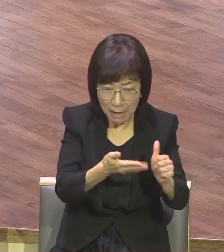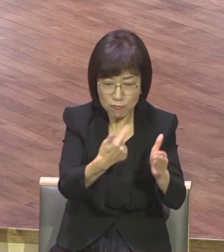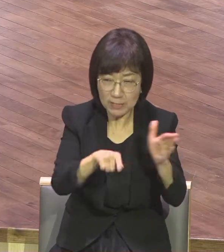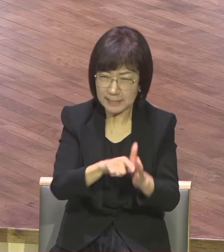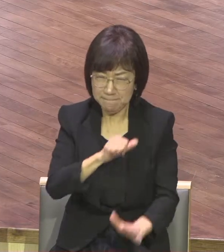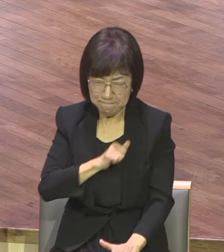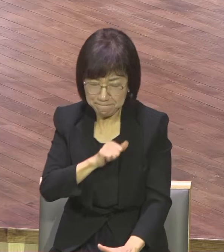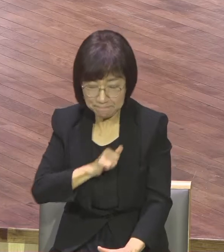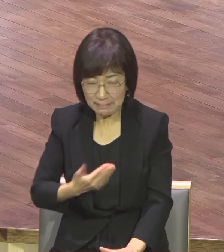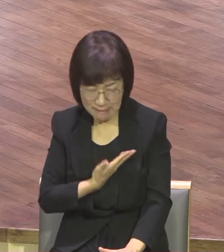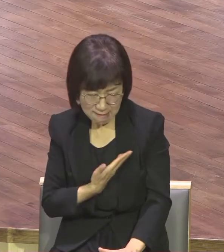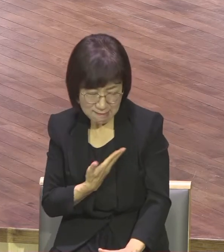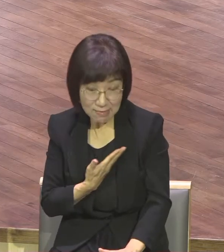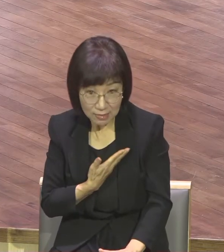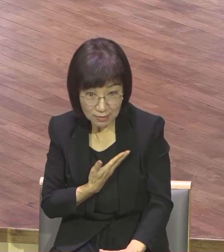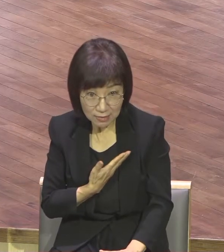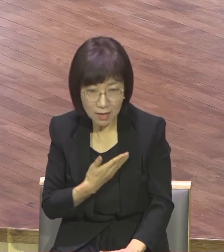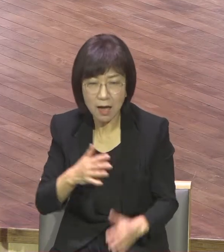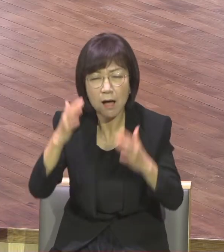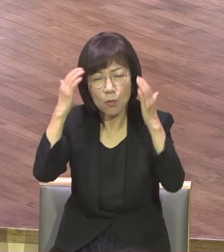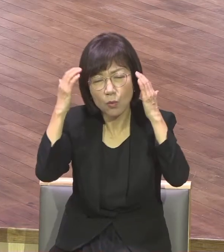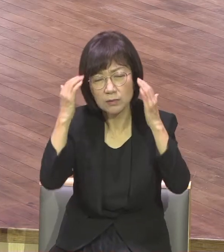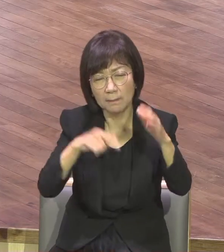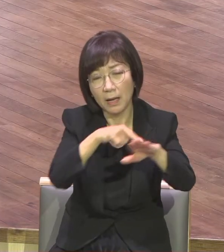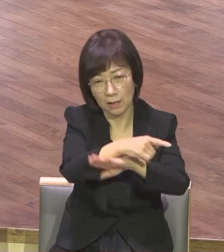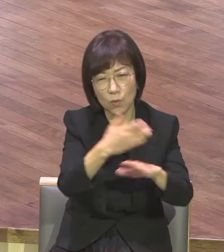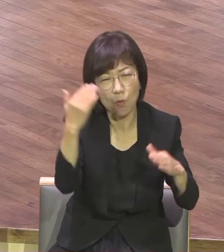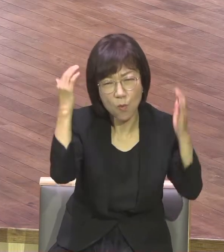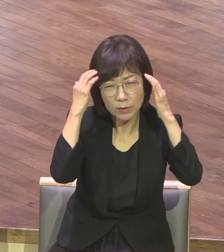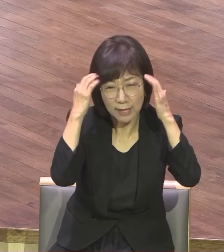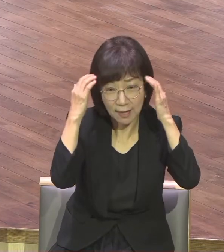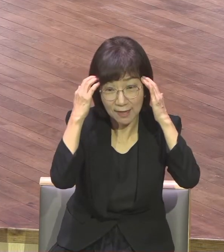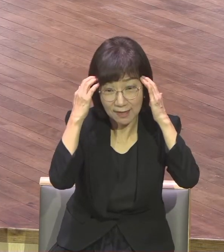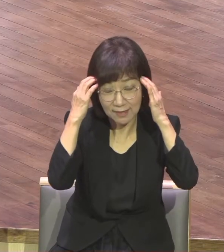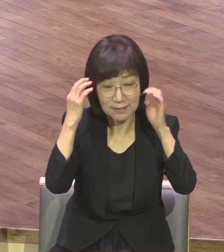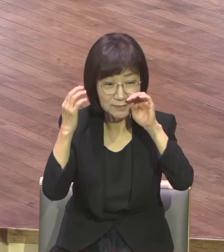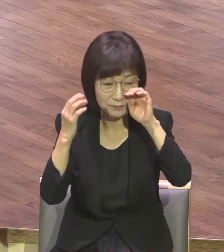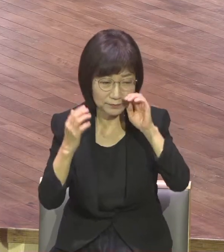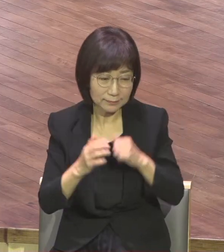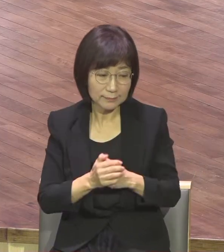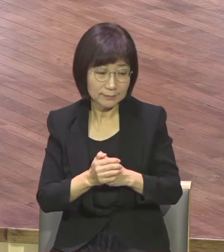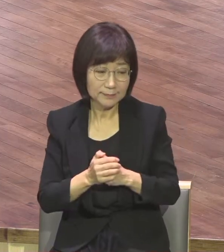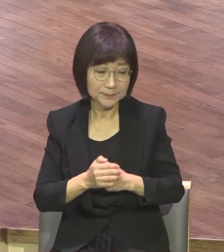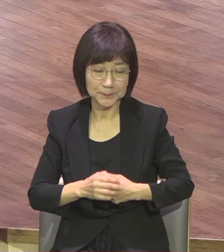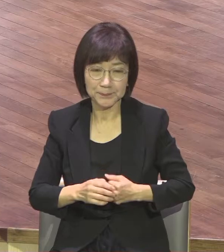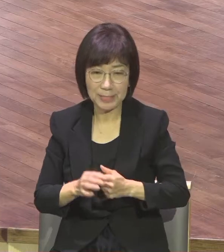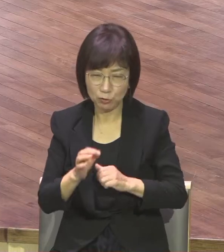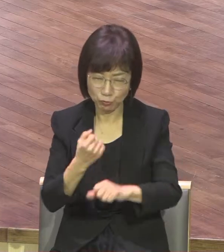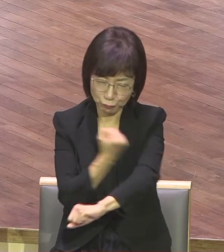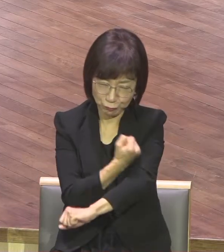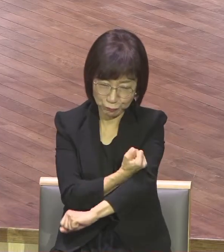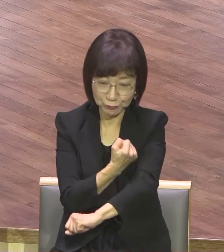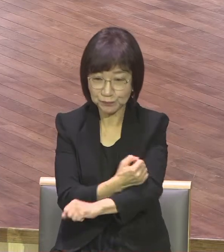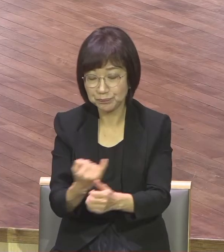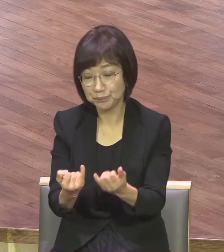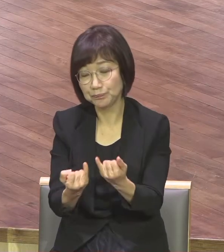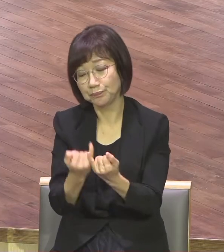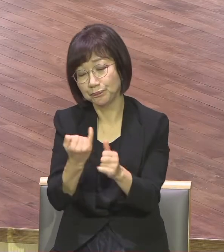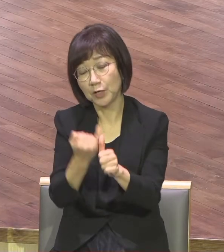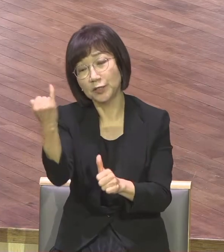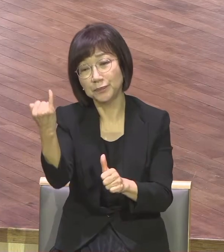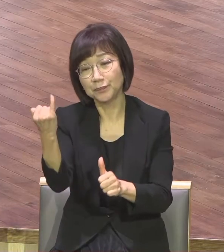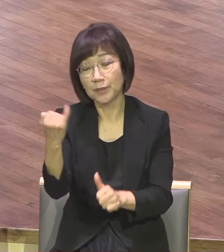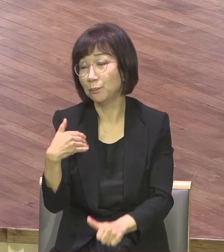거예요. 그 정도로 밖에 나가서 뭐 어떻게 했어라도 내 가족 먹여 살려고 애를 쓰는 건 몰라. 그